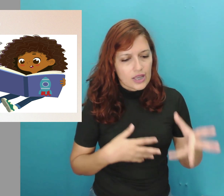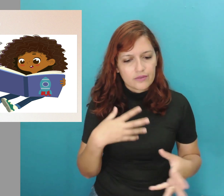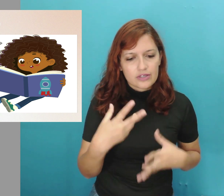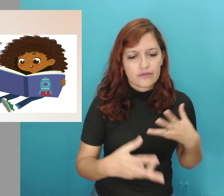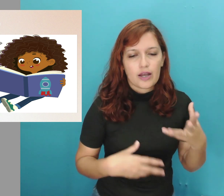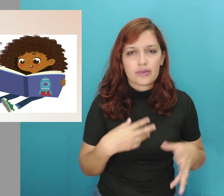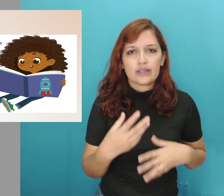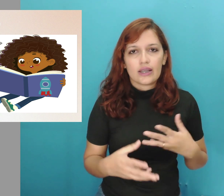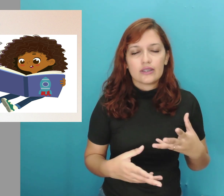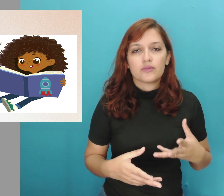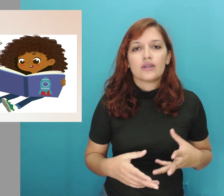você vai aprendendo,